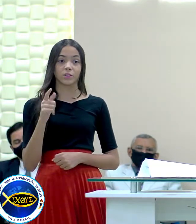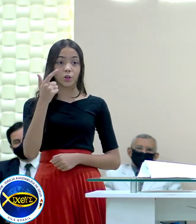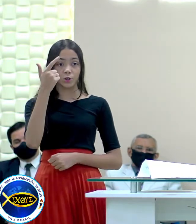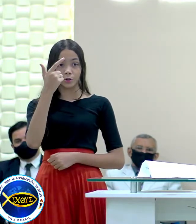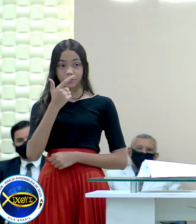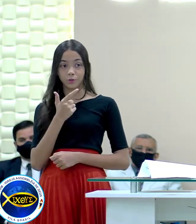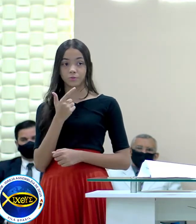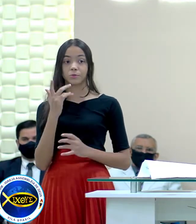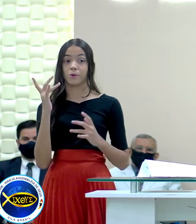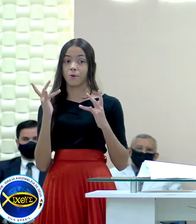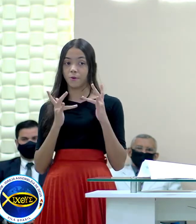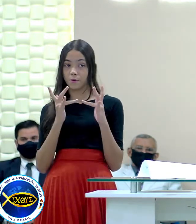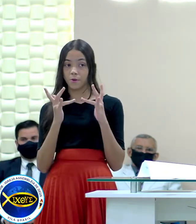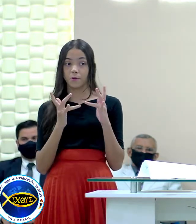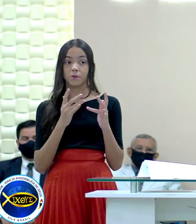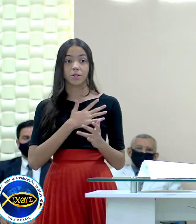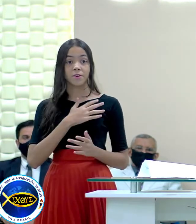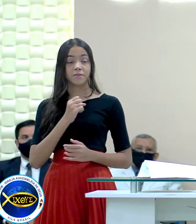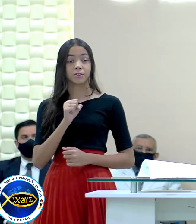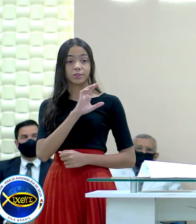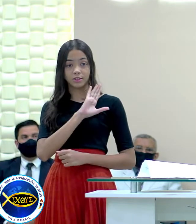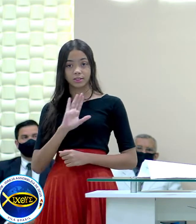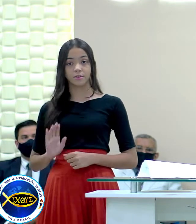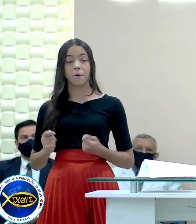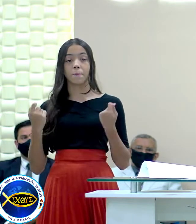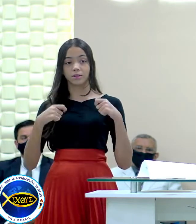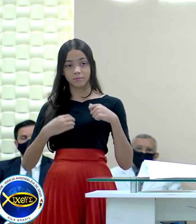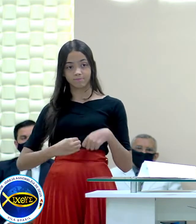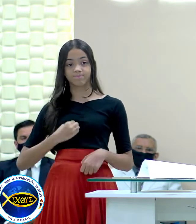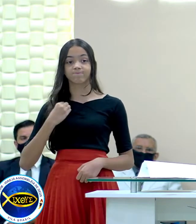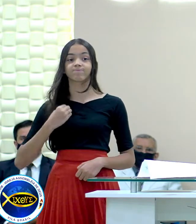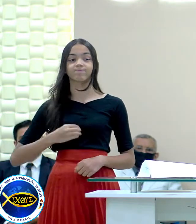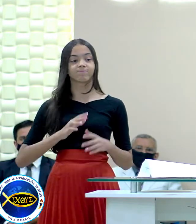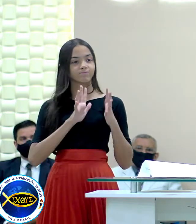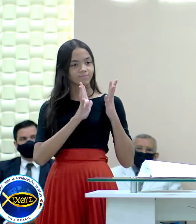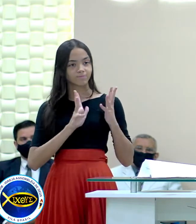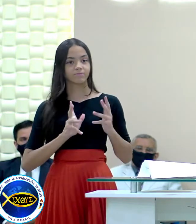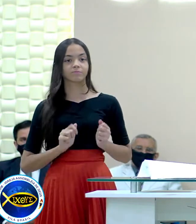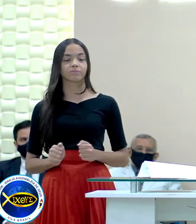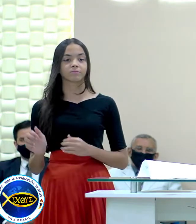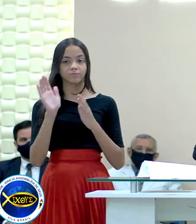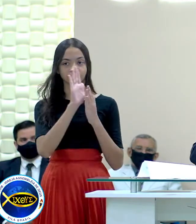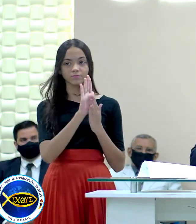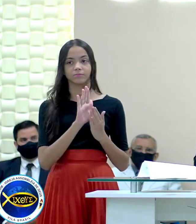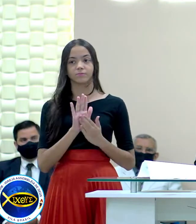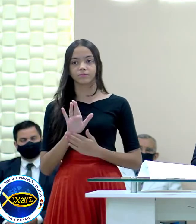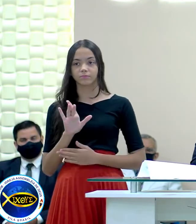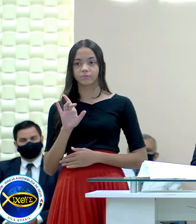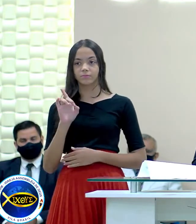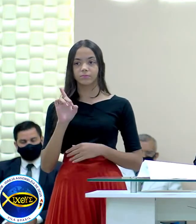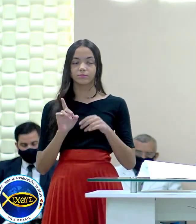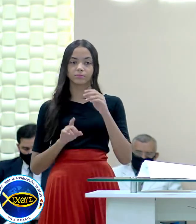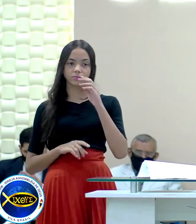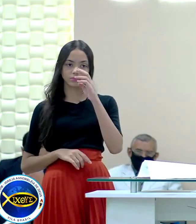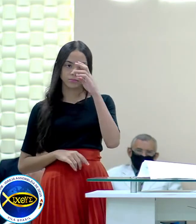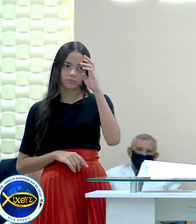Cristo e precisamos viver em santidade. Louvado seja o santo nome do